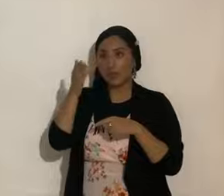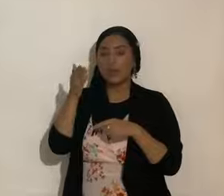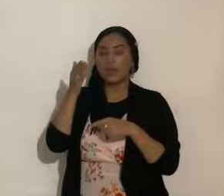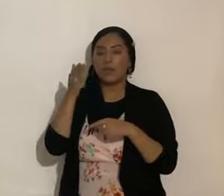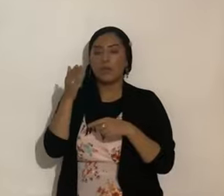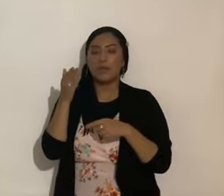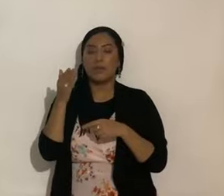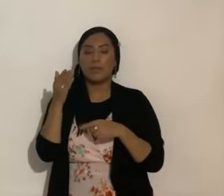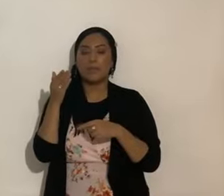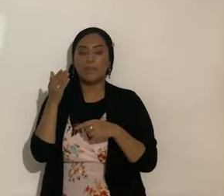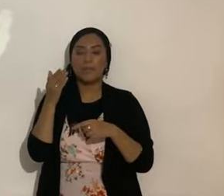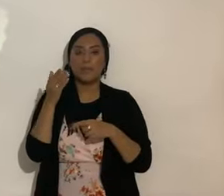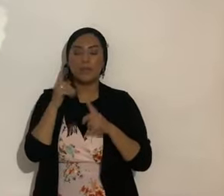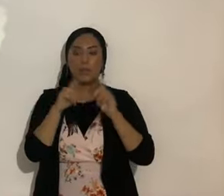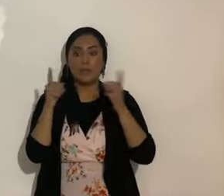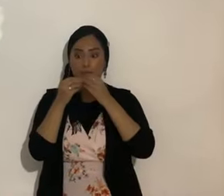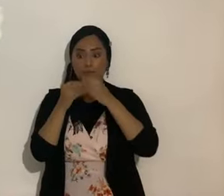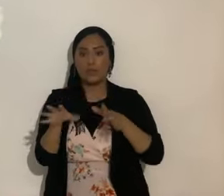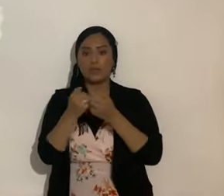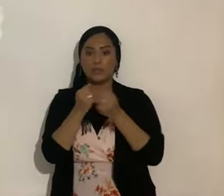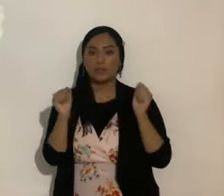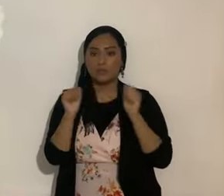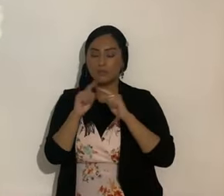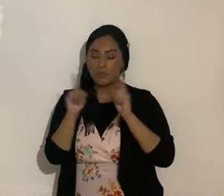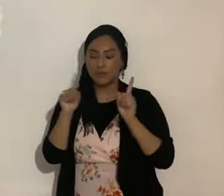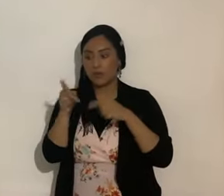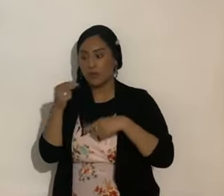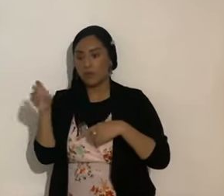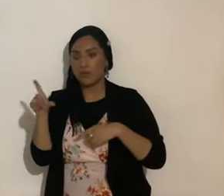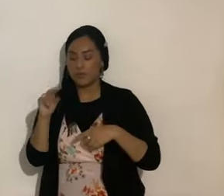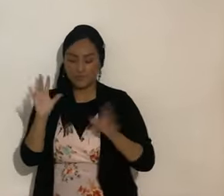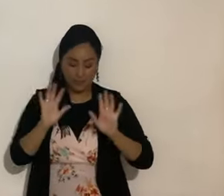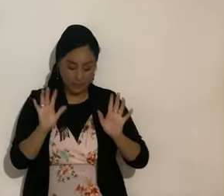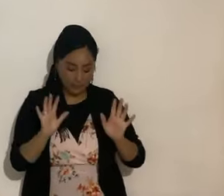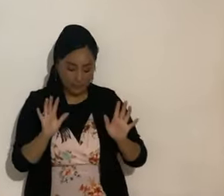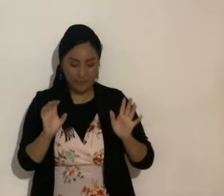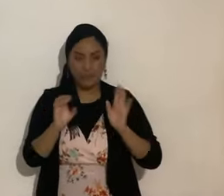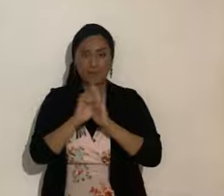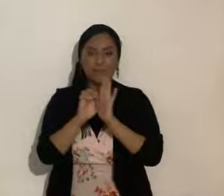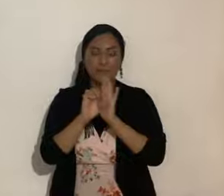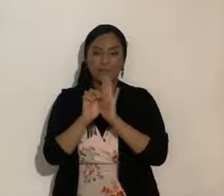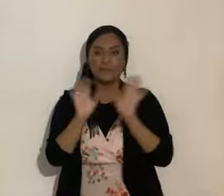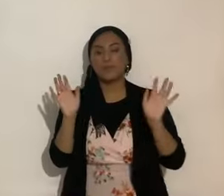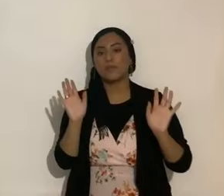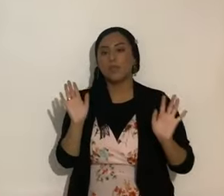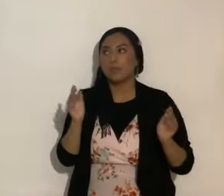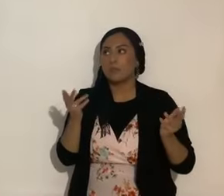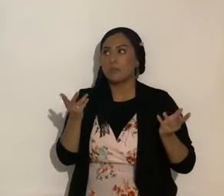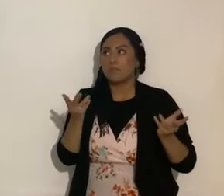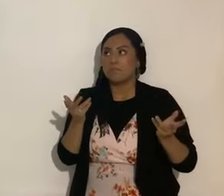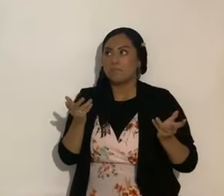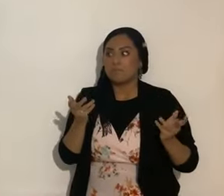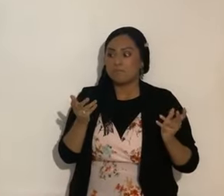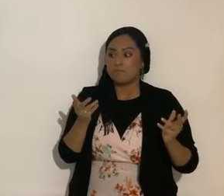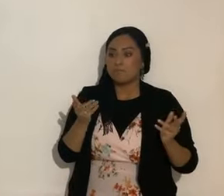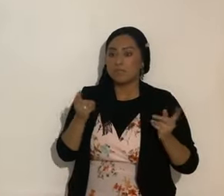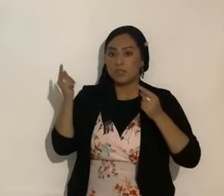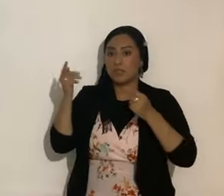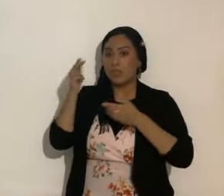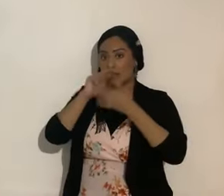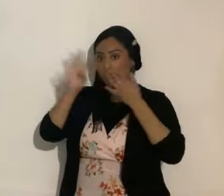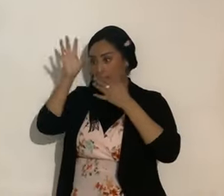o sea, porque otra cosa es perder la salvación y perderse en el infierno, ¿no? Pero vamos a suponer que viene